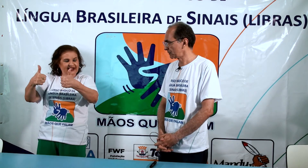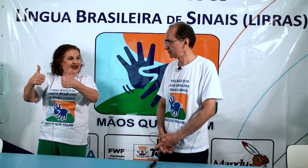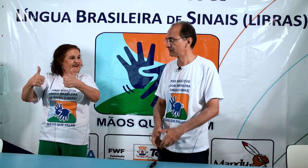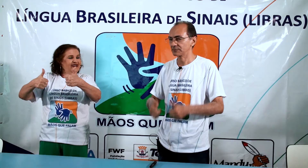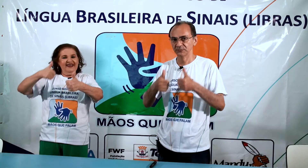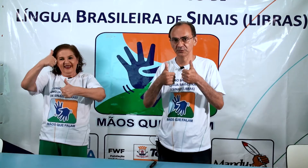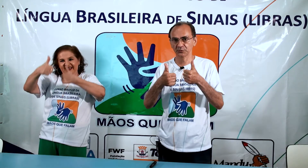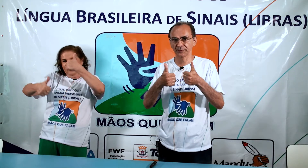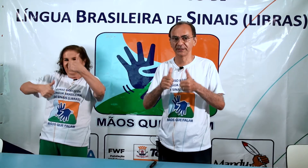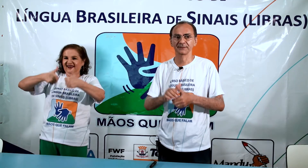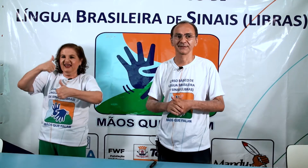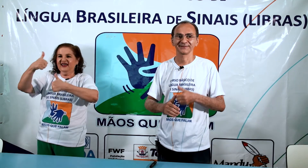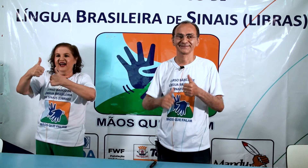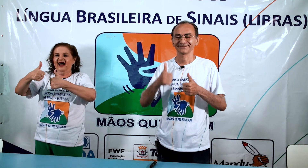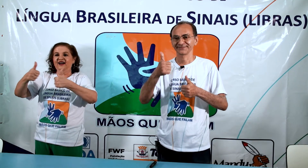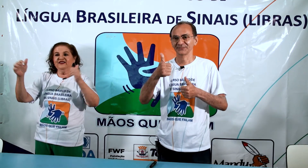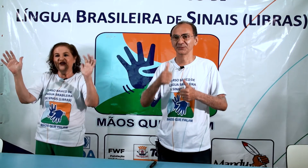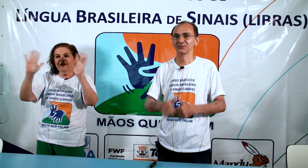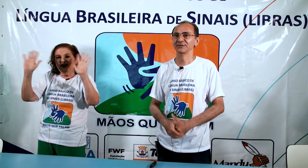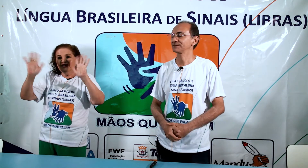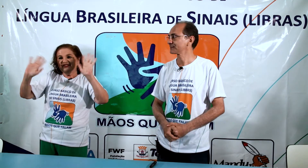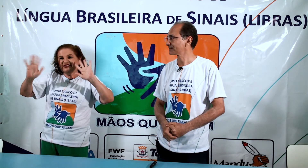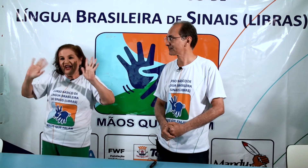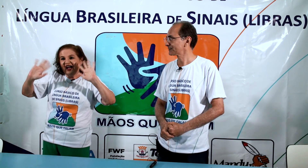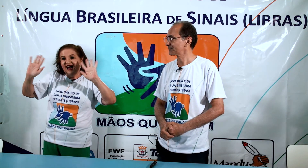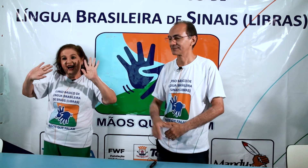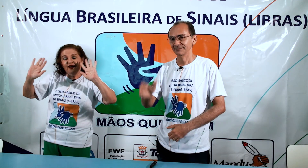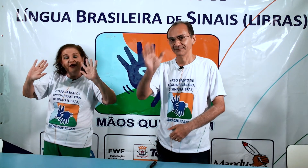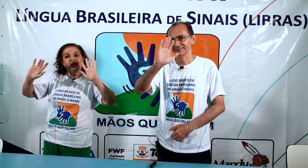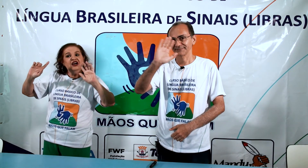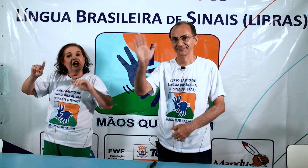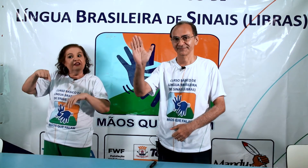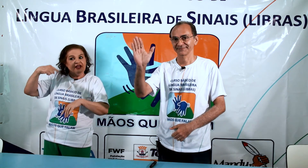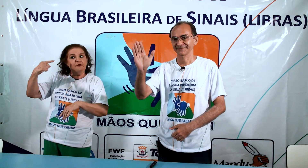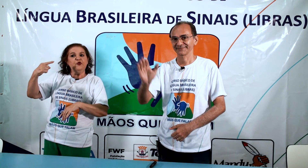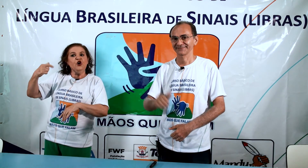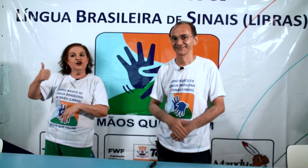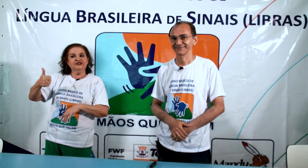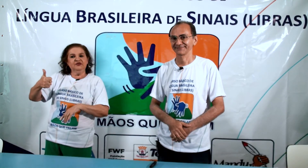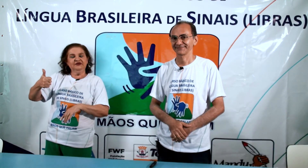Legal? Tudo bem. Legal. Então, ó, tchau. Até a próxima.